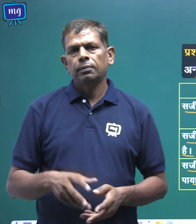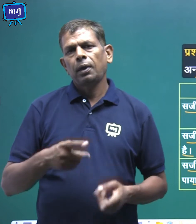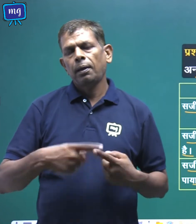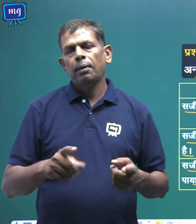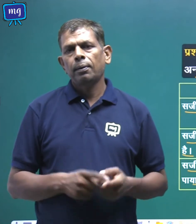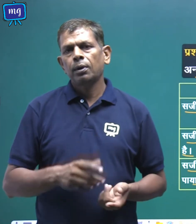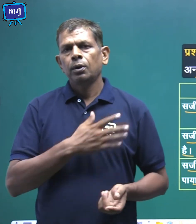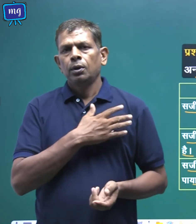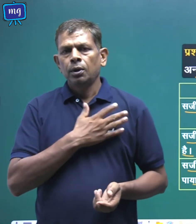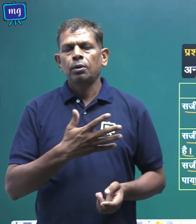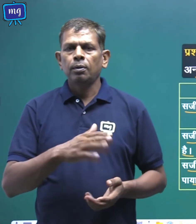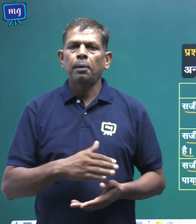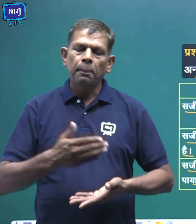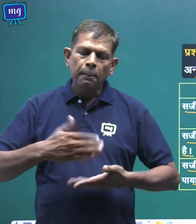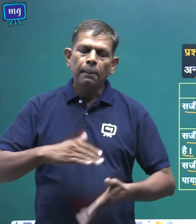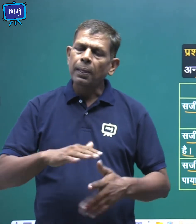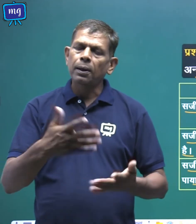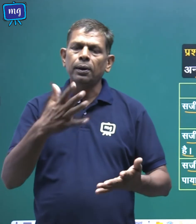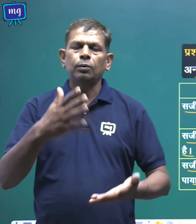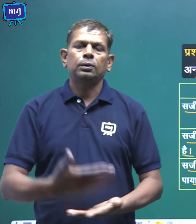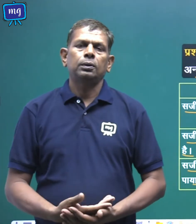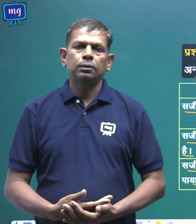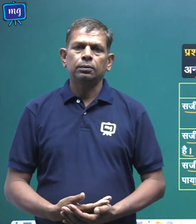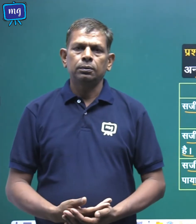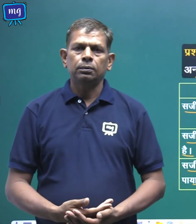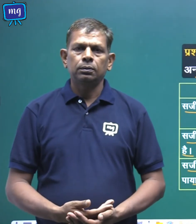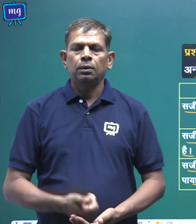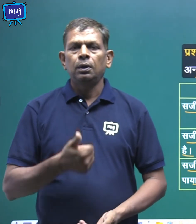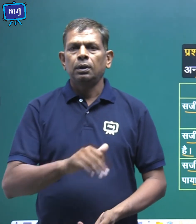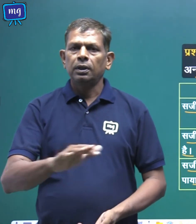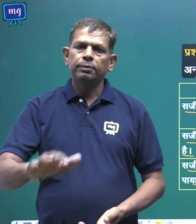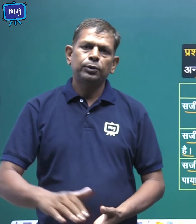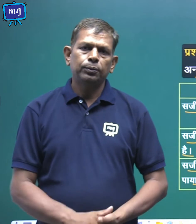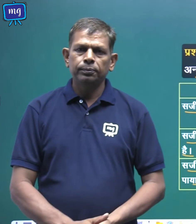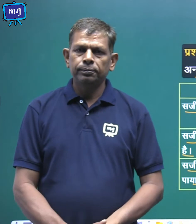जबकि निर्जीवों में प्रजनन नहीं होता। ठीक है बच्चों।